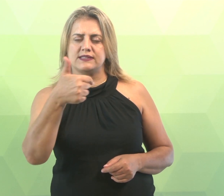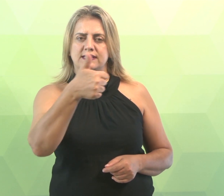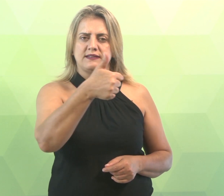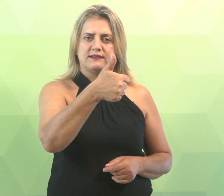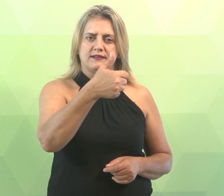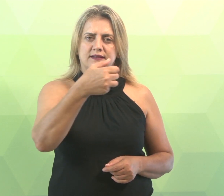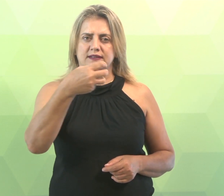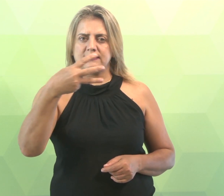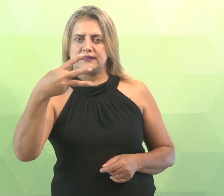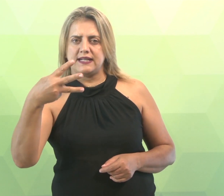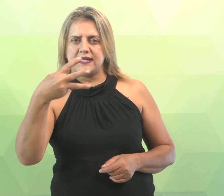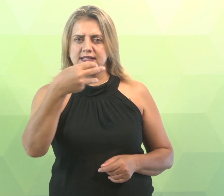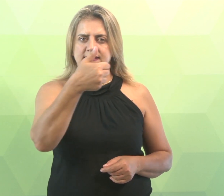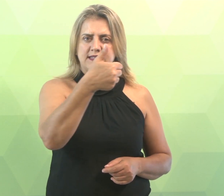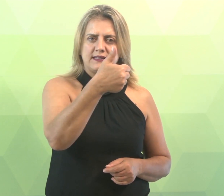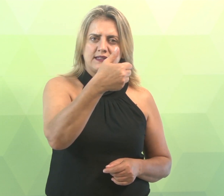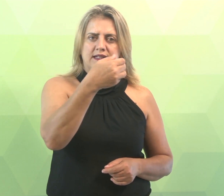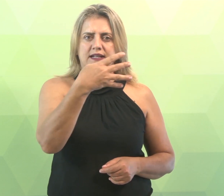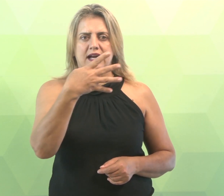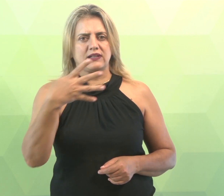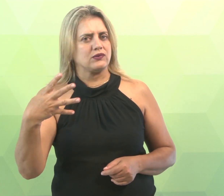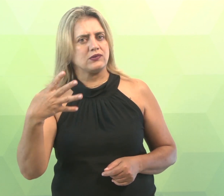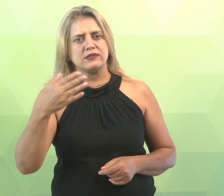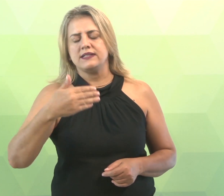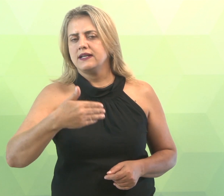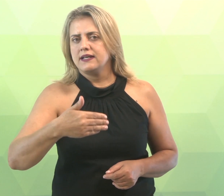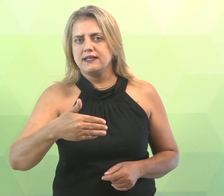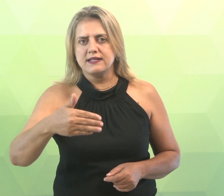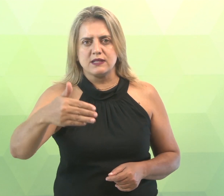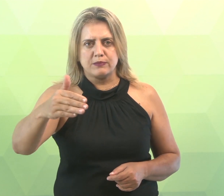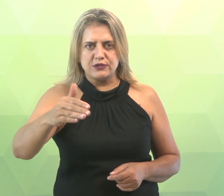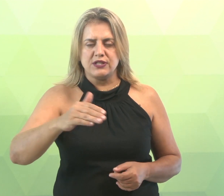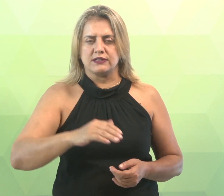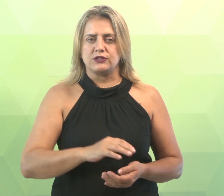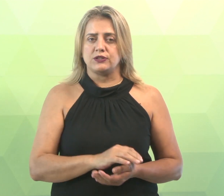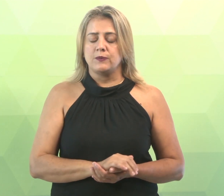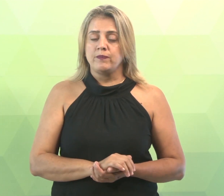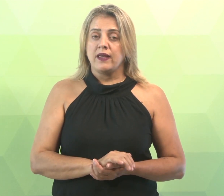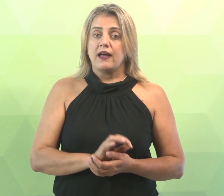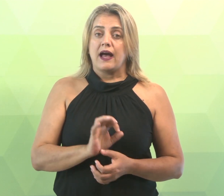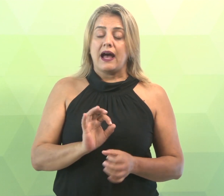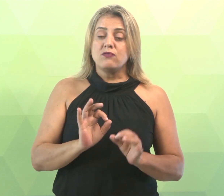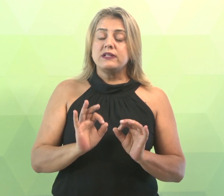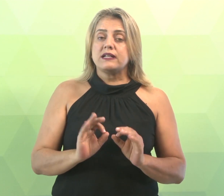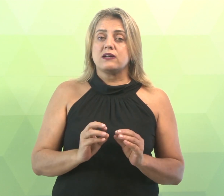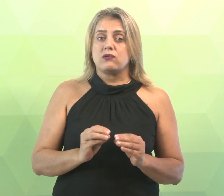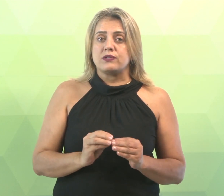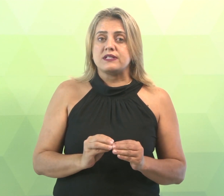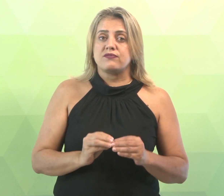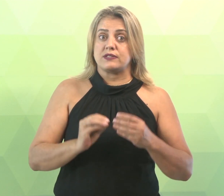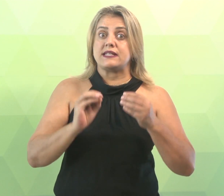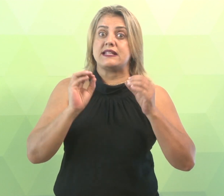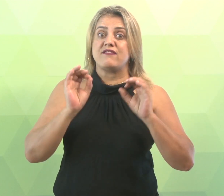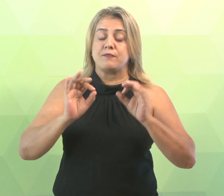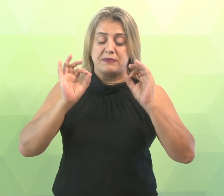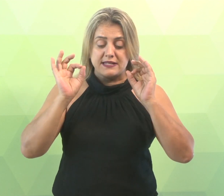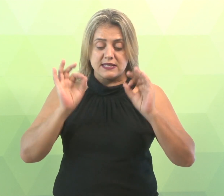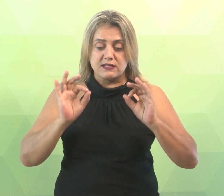12, 13, 14 e assim por diante. A única coisa que vocês precisam